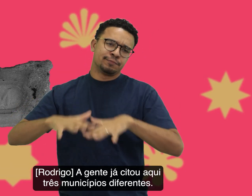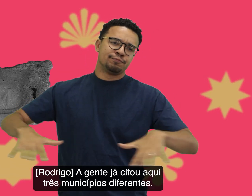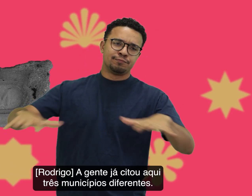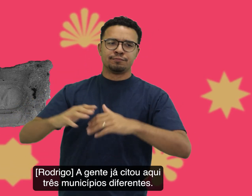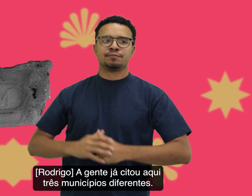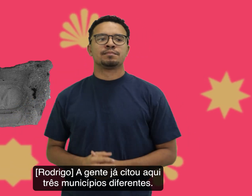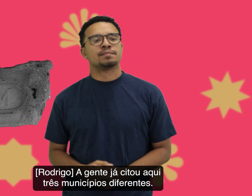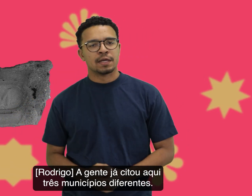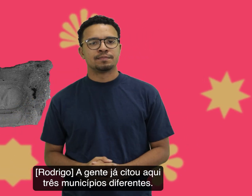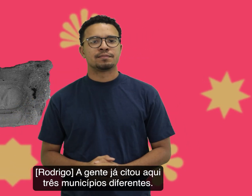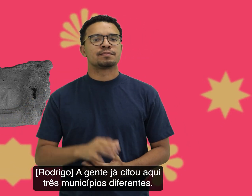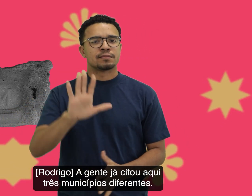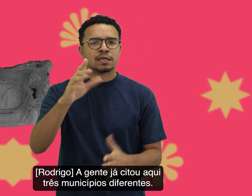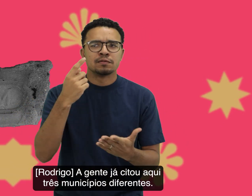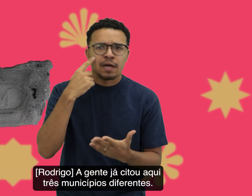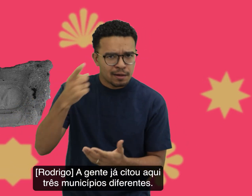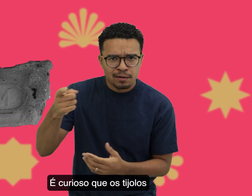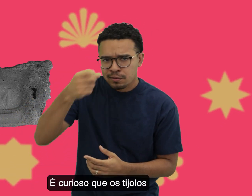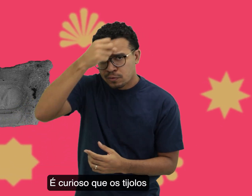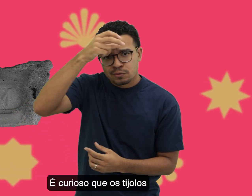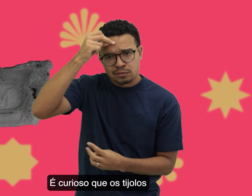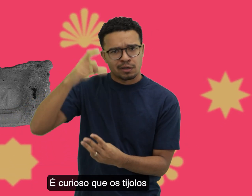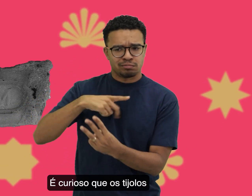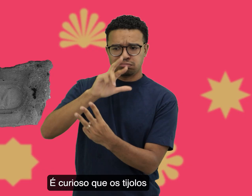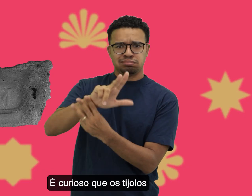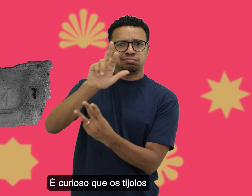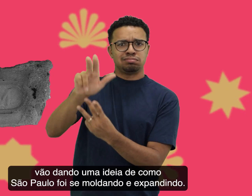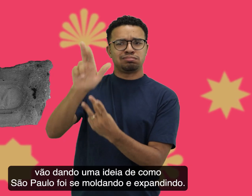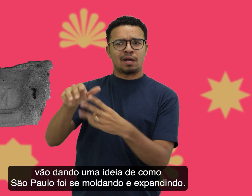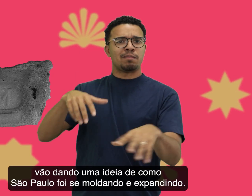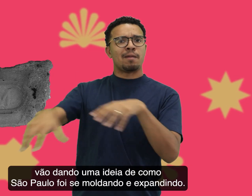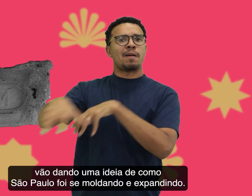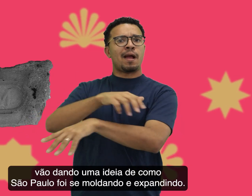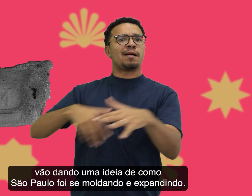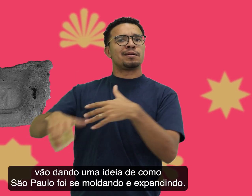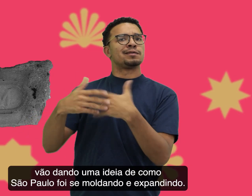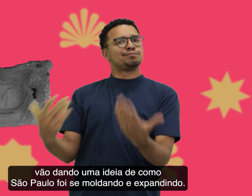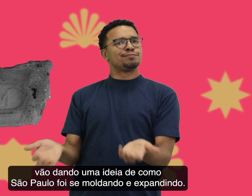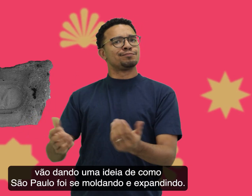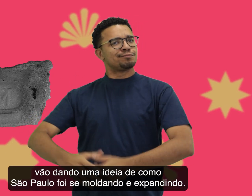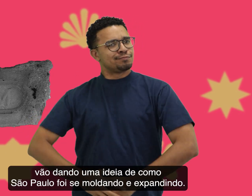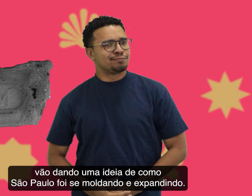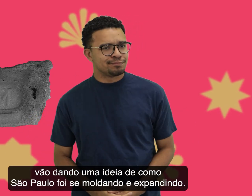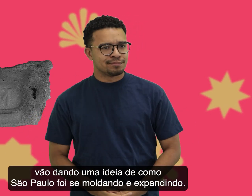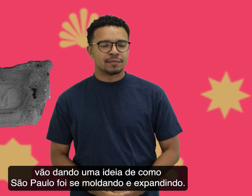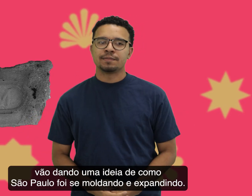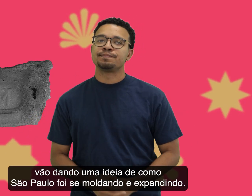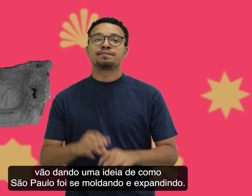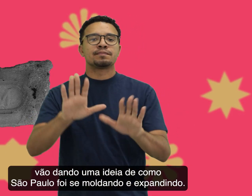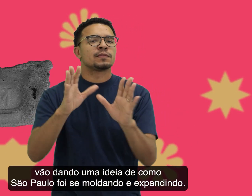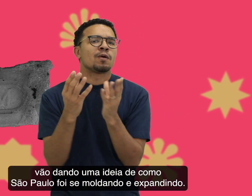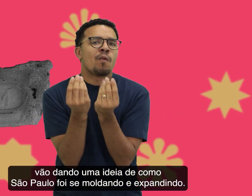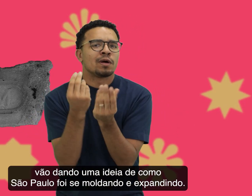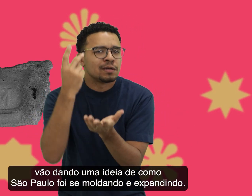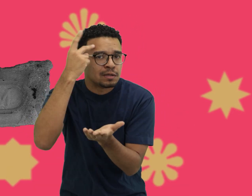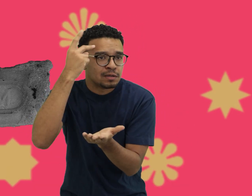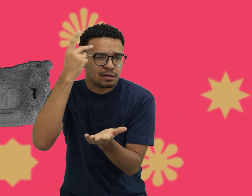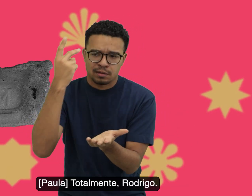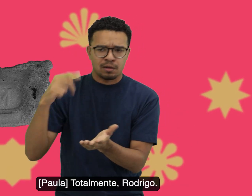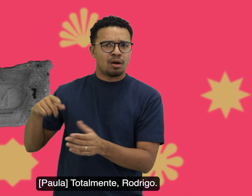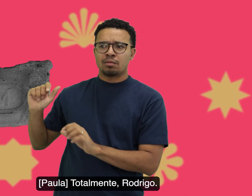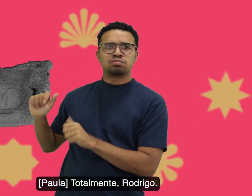Paulista. A gente já citou aqui 3 municípios diferentes. É curioso que os tijolos vão dando uma ideia de como São Paulo foi se